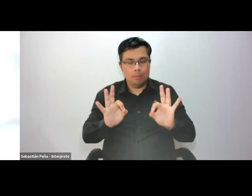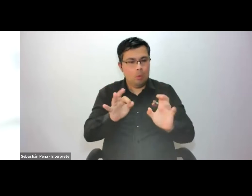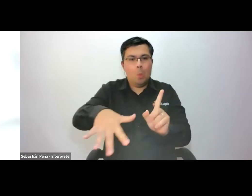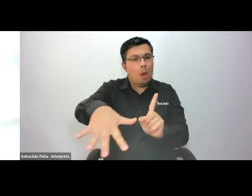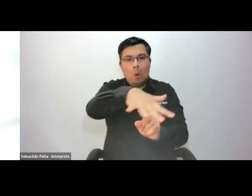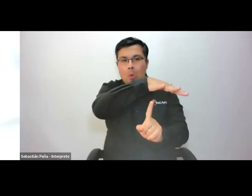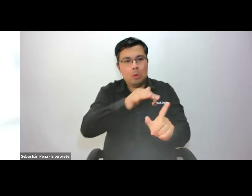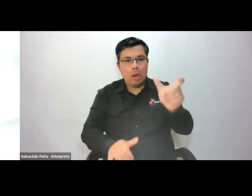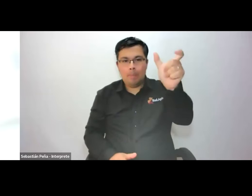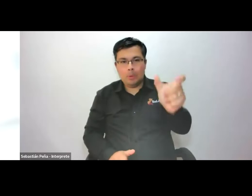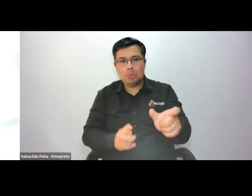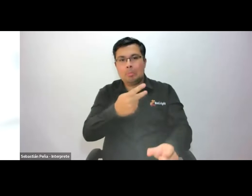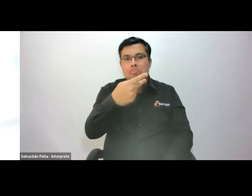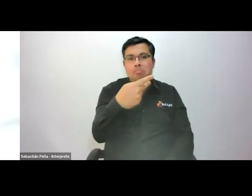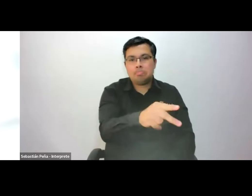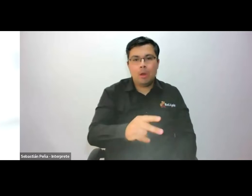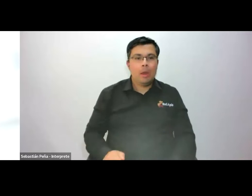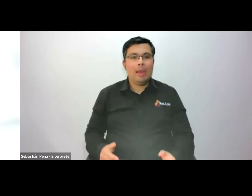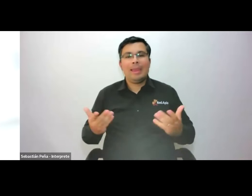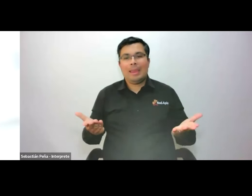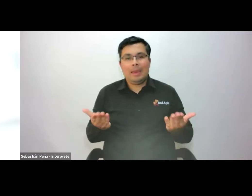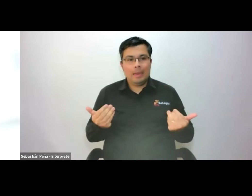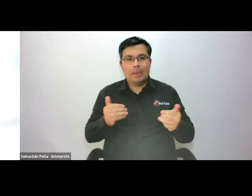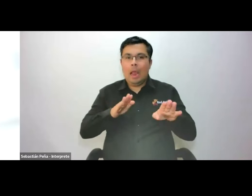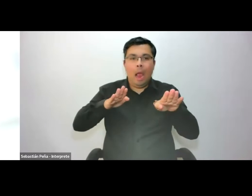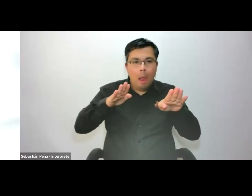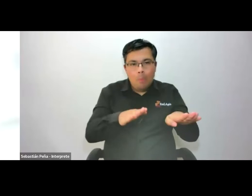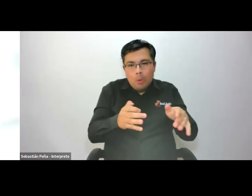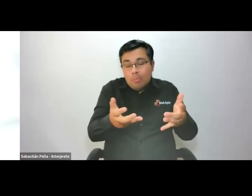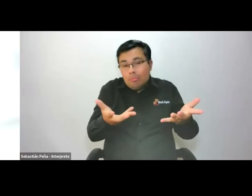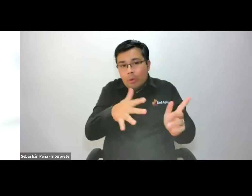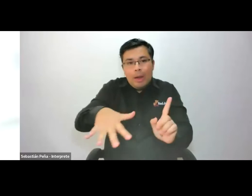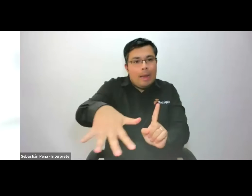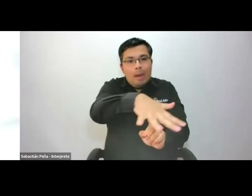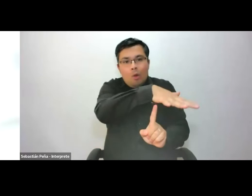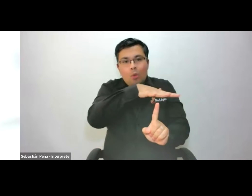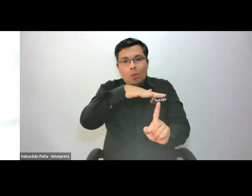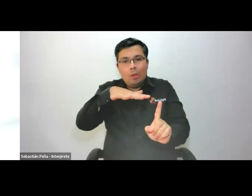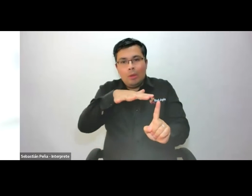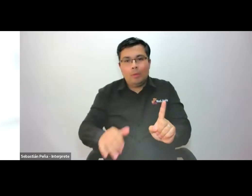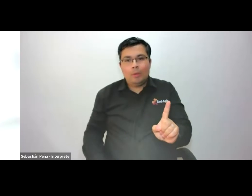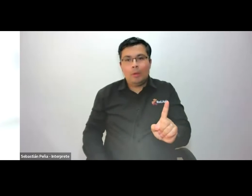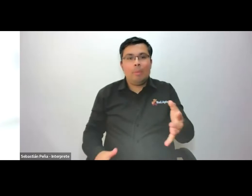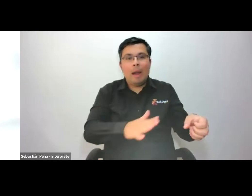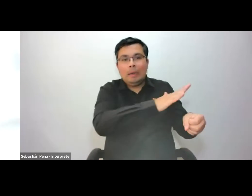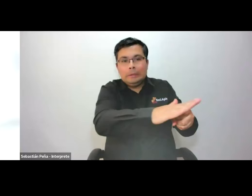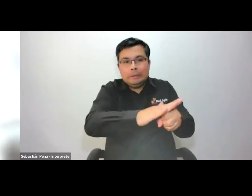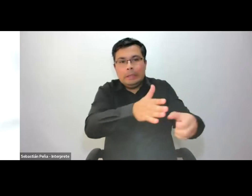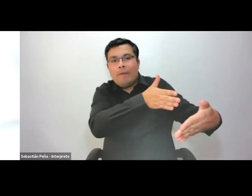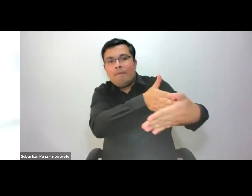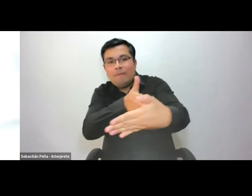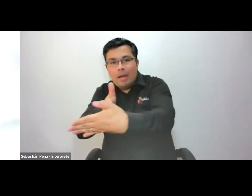que requiere el despliegue de apoyos por parte del contexto para erradicar las barreras al aprendizaje y a la participación